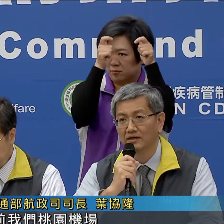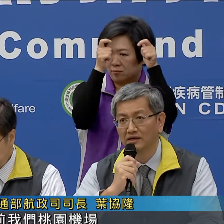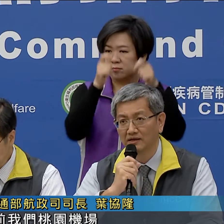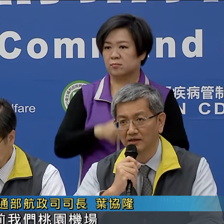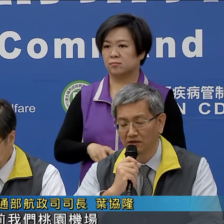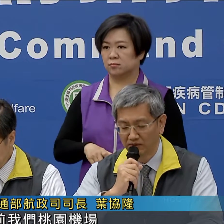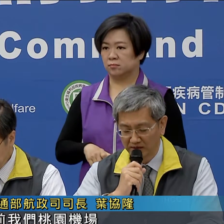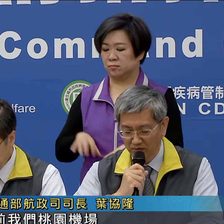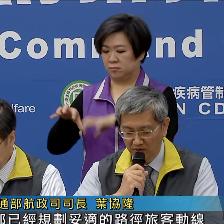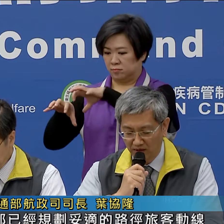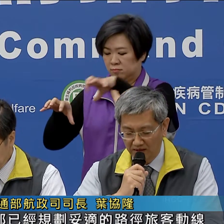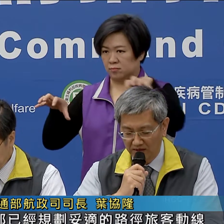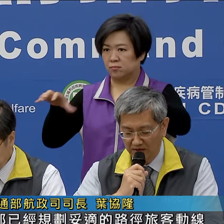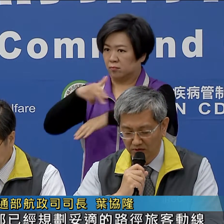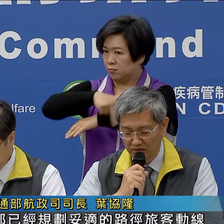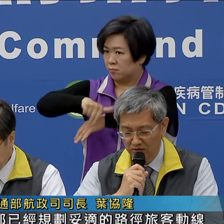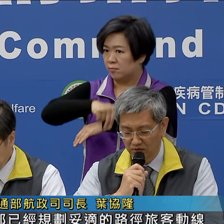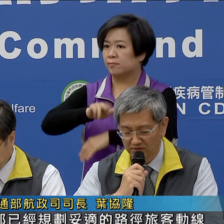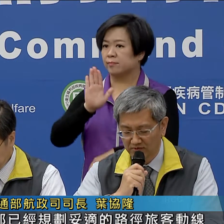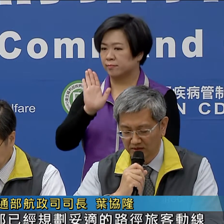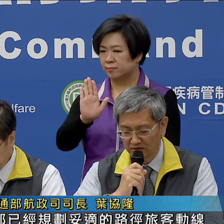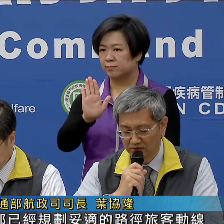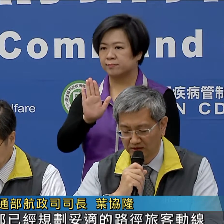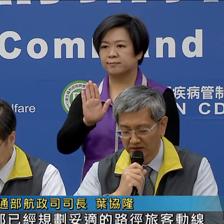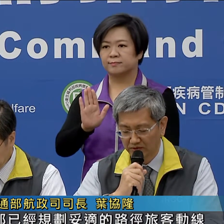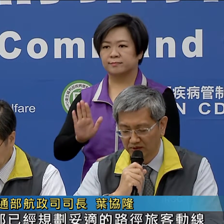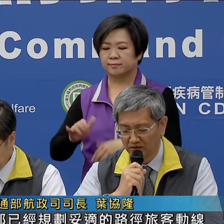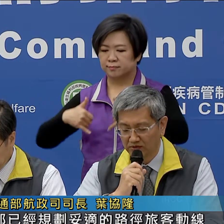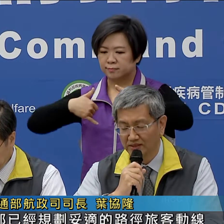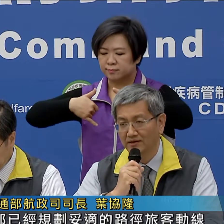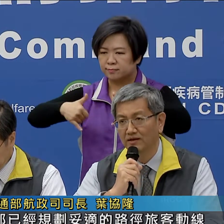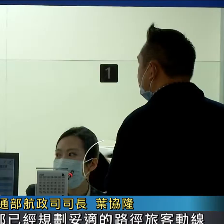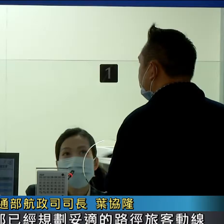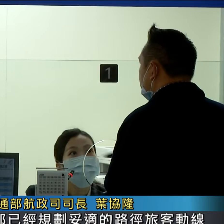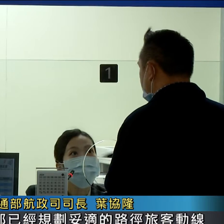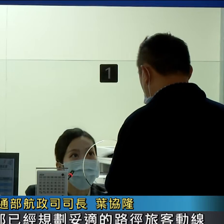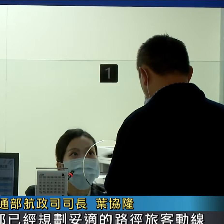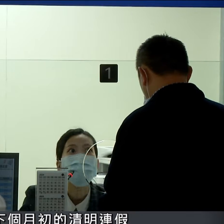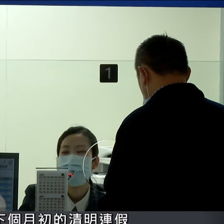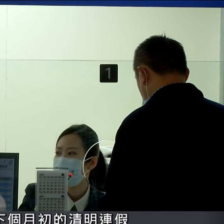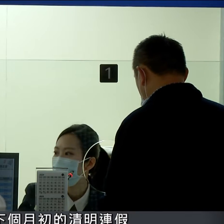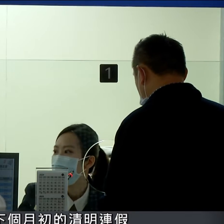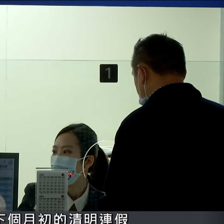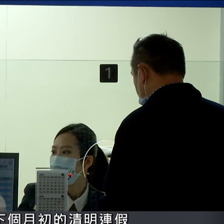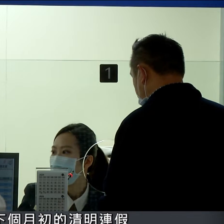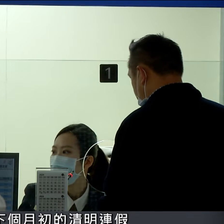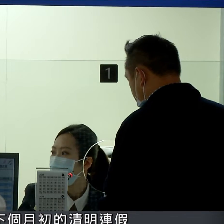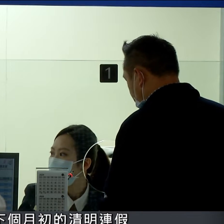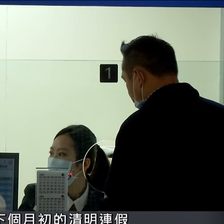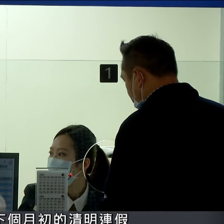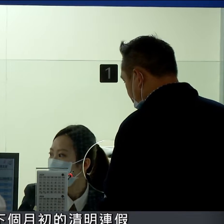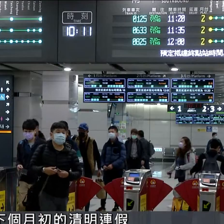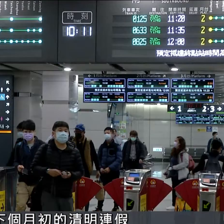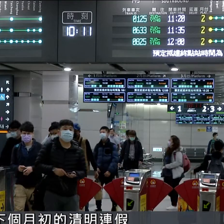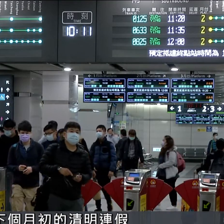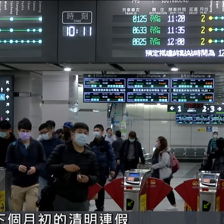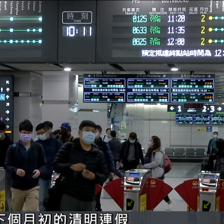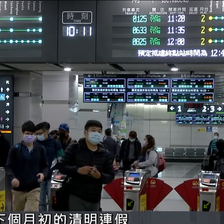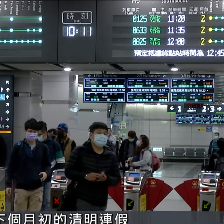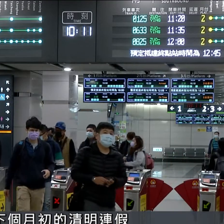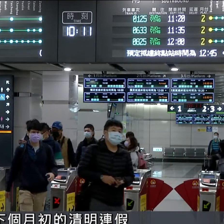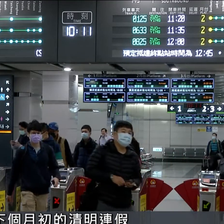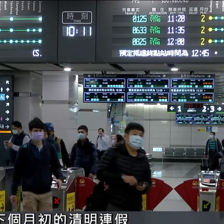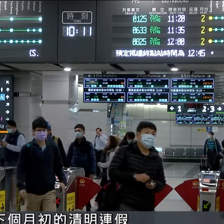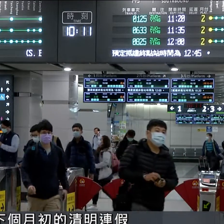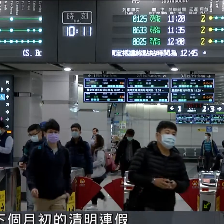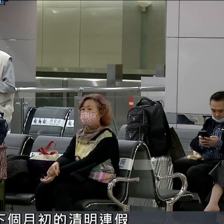站也都已经规划了妥适的入境的旅客动线。 而下个月初的清明连假对交通运输防疫又